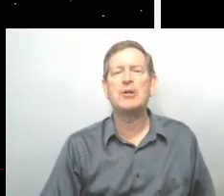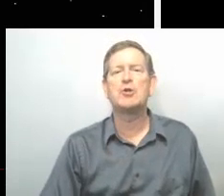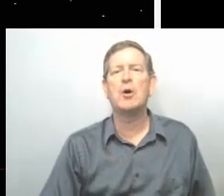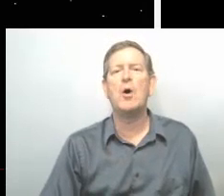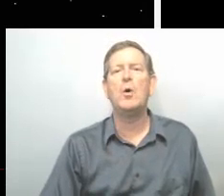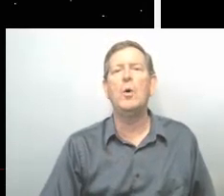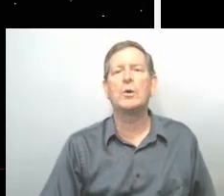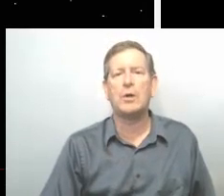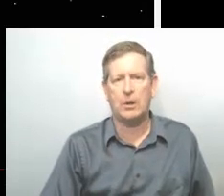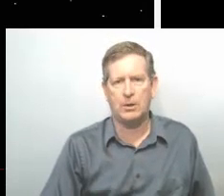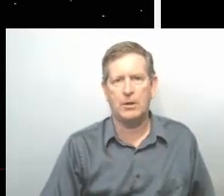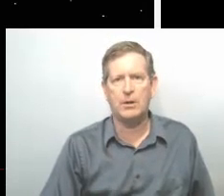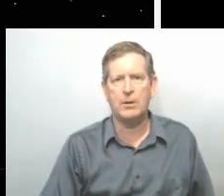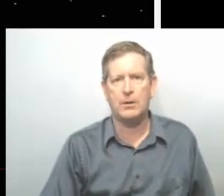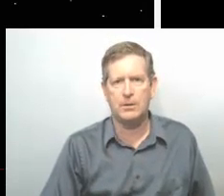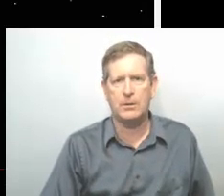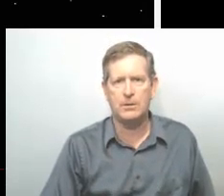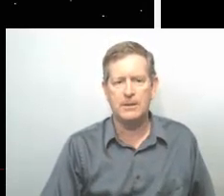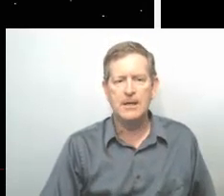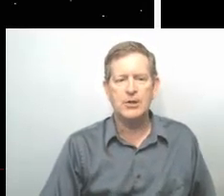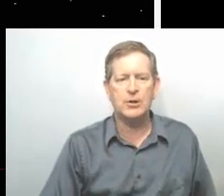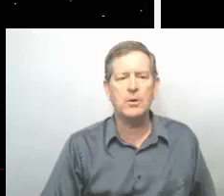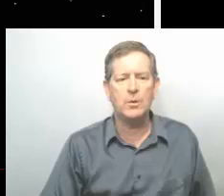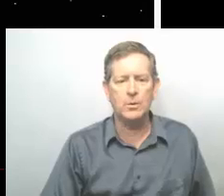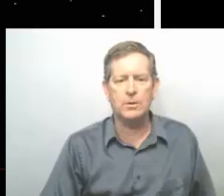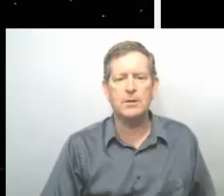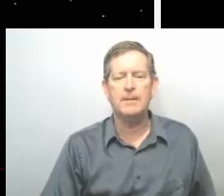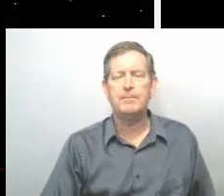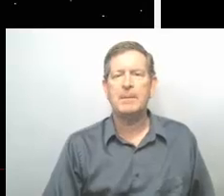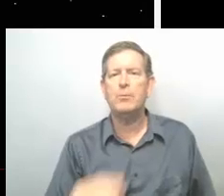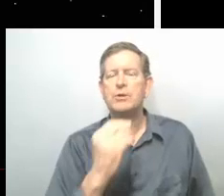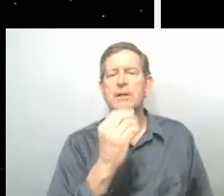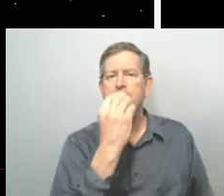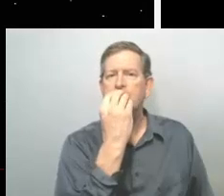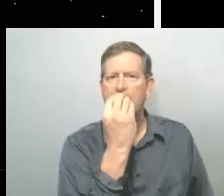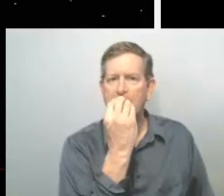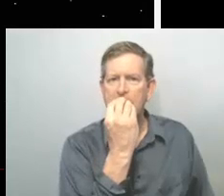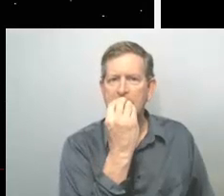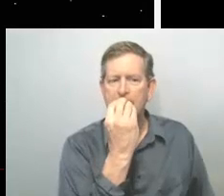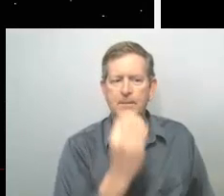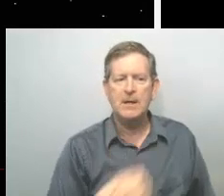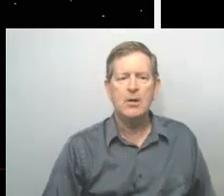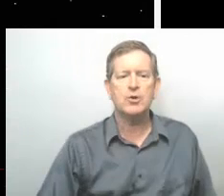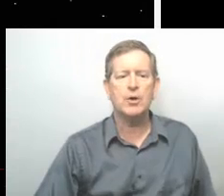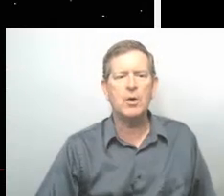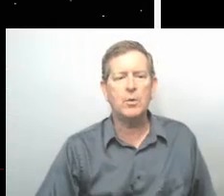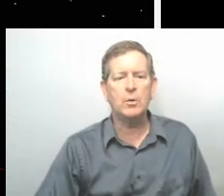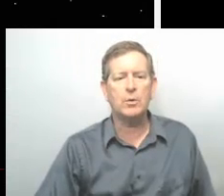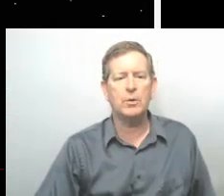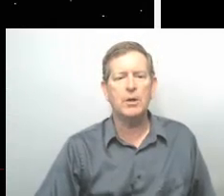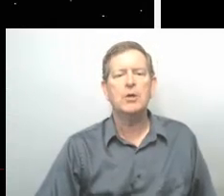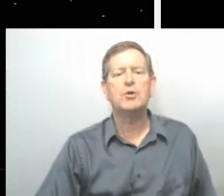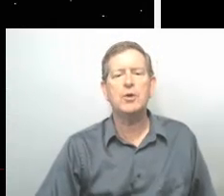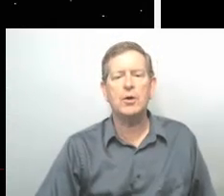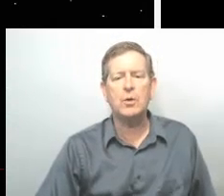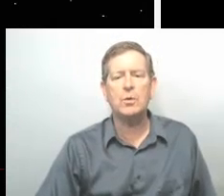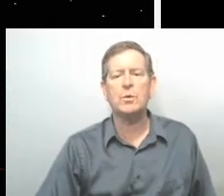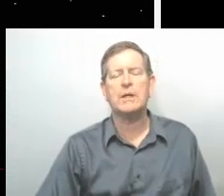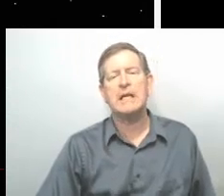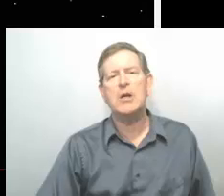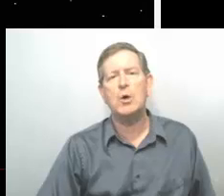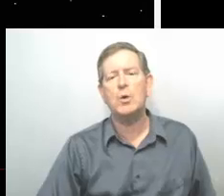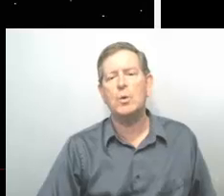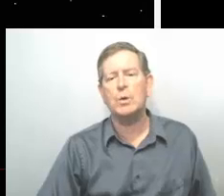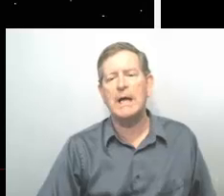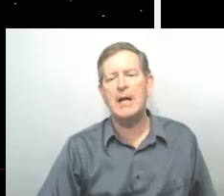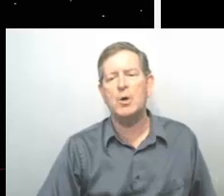ça va être je rencontre, je rencontre. Ma bouche est fermée. Je rencontre, tu